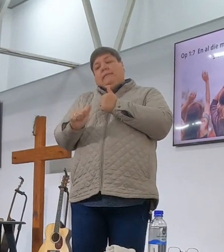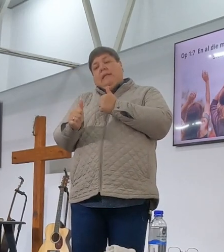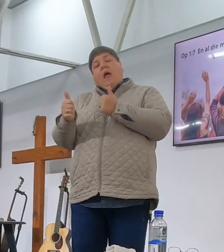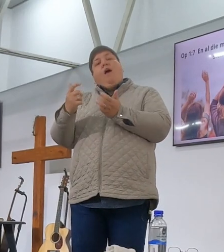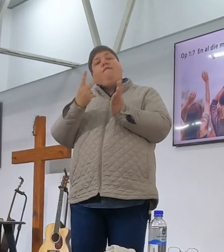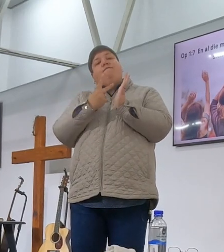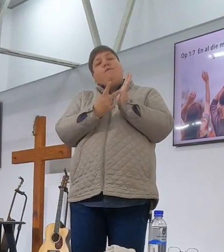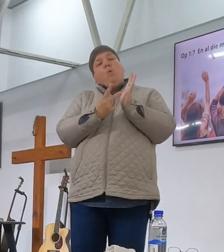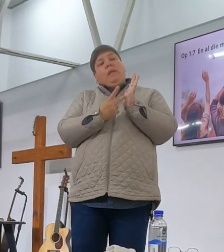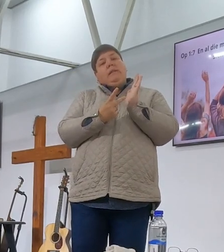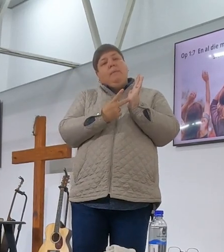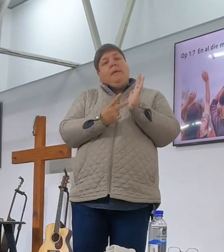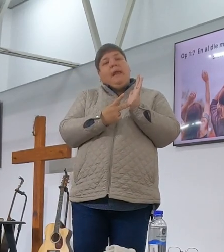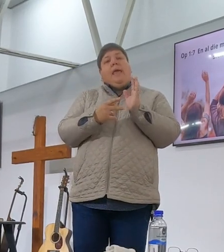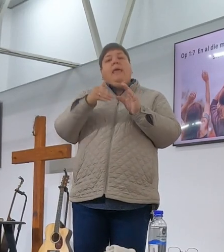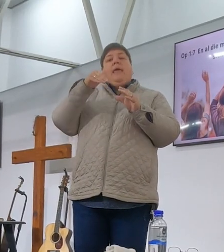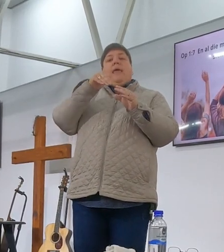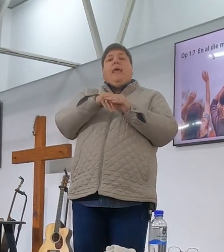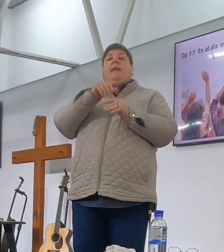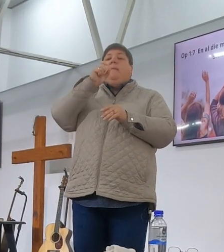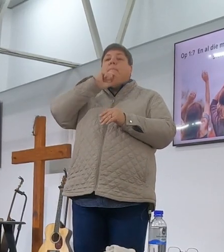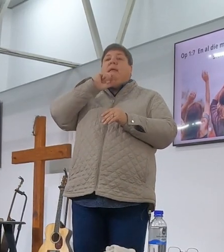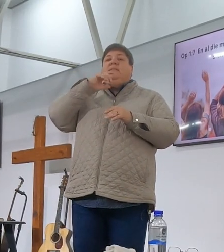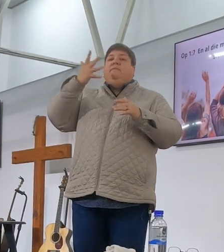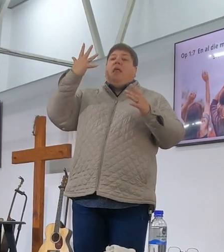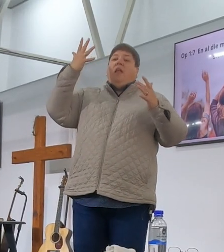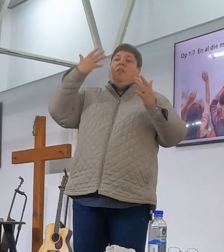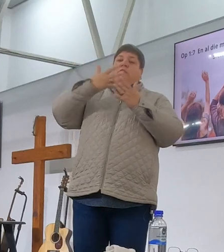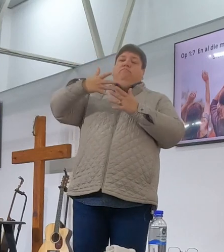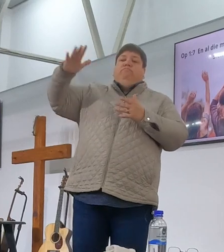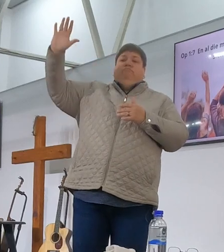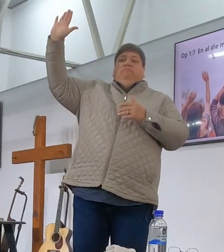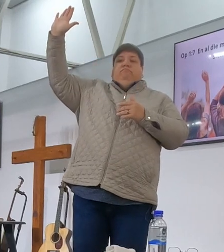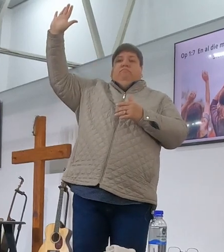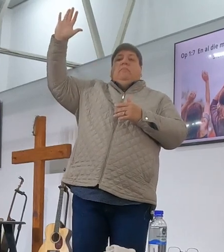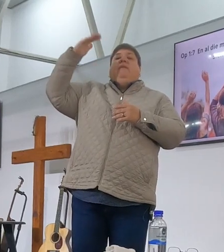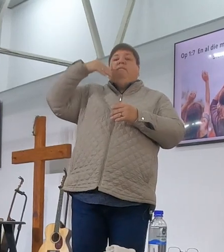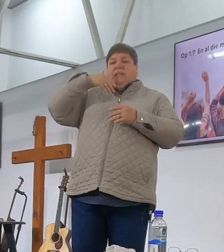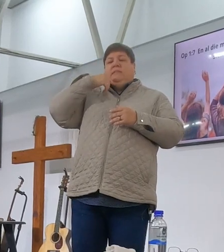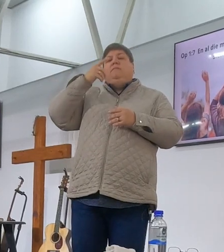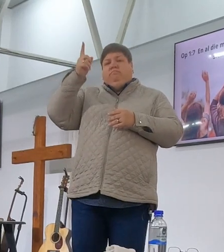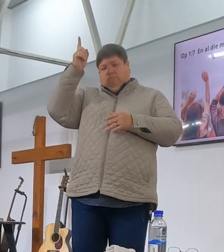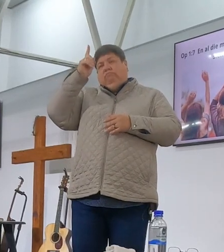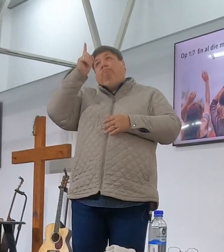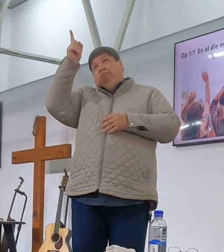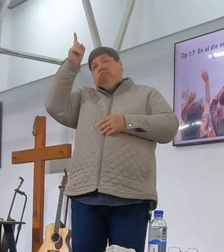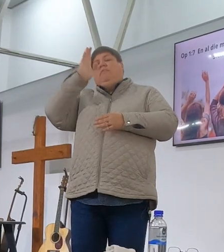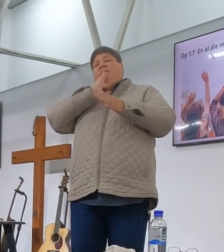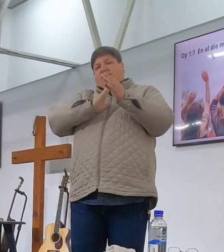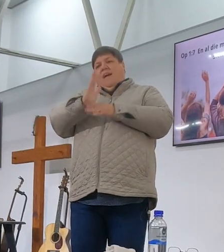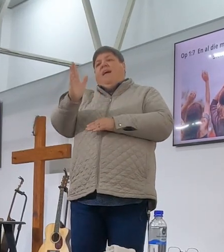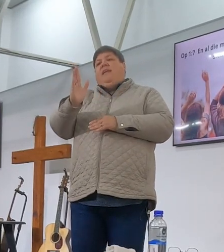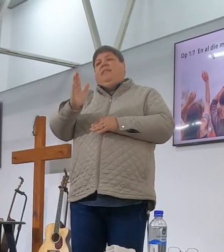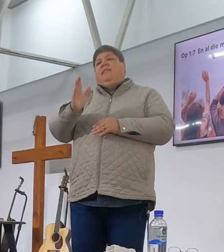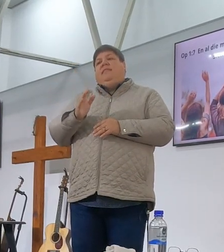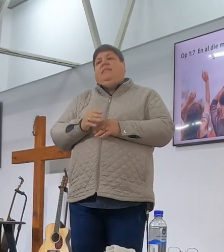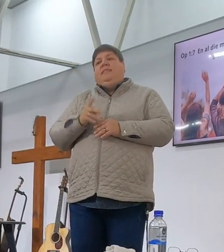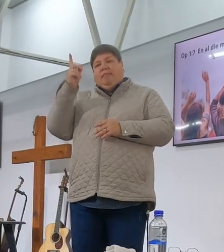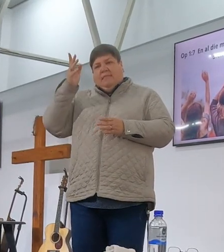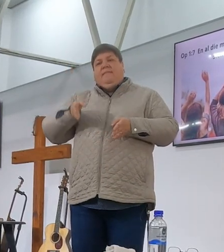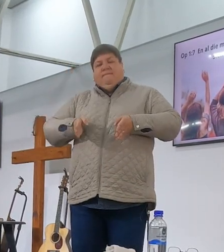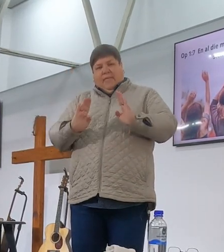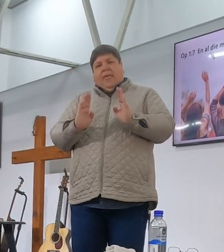berei, om mense te wees wat hulle hande kan opsteek vir die waarheid en vir dit waarin hulle glo.